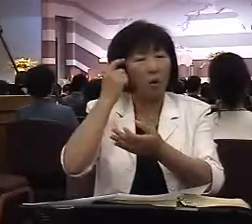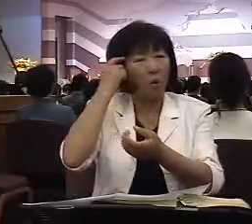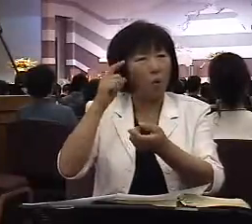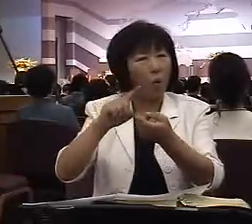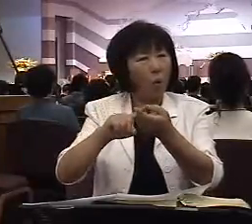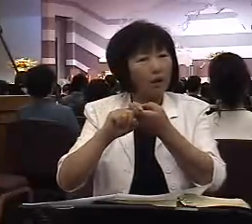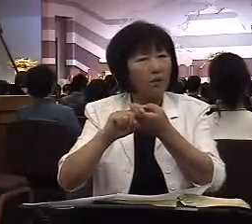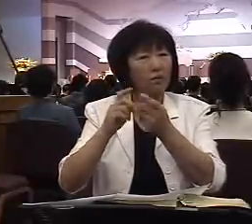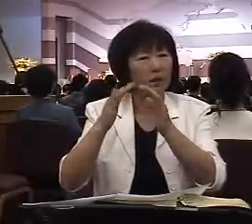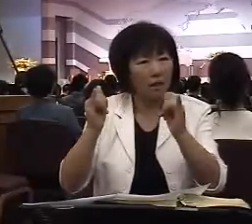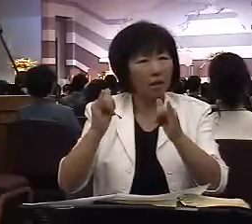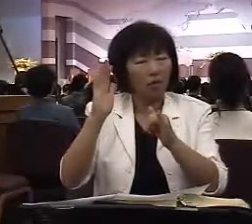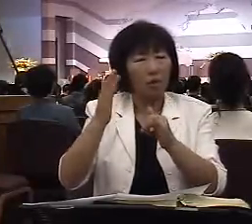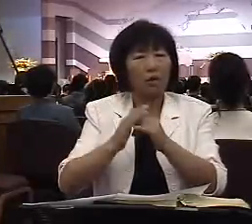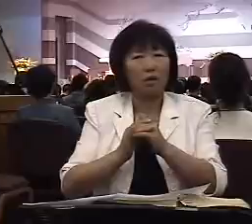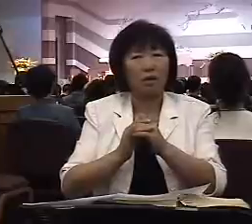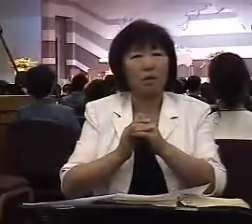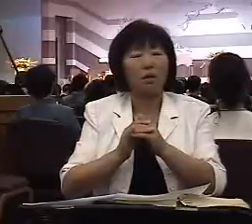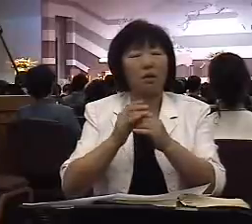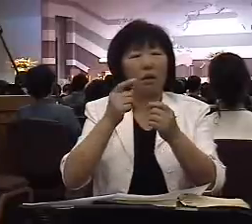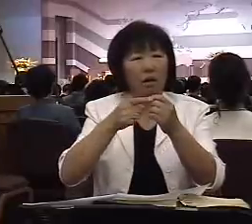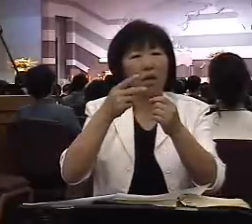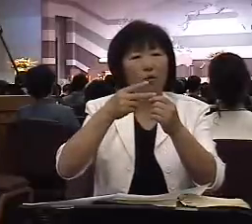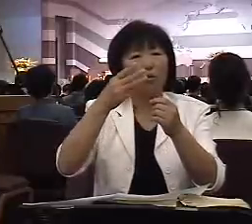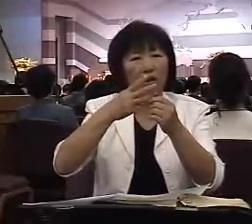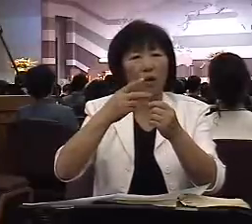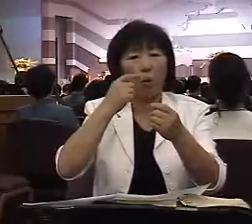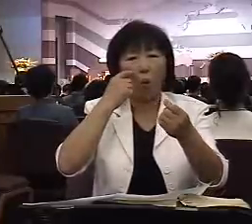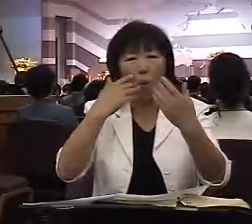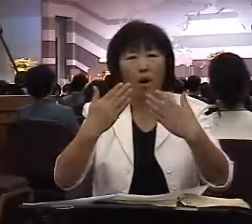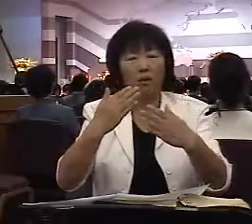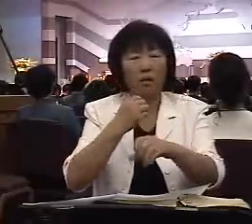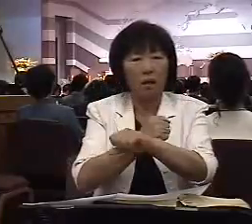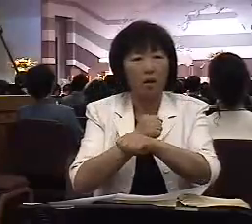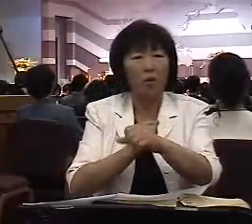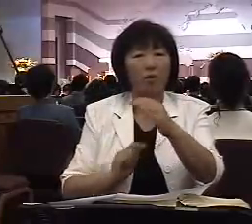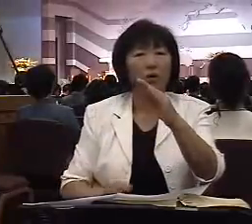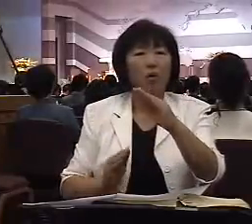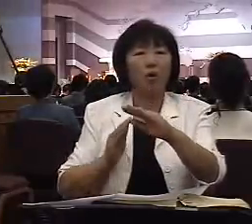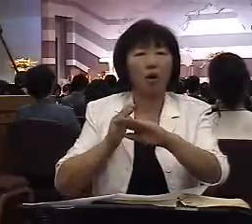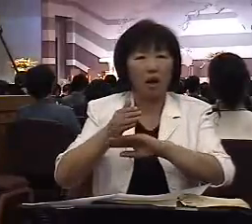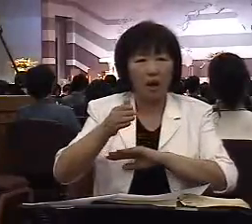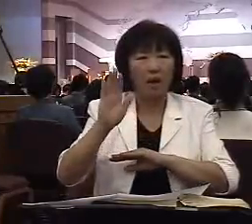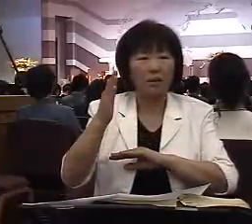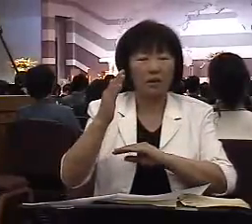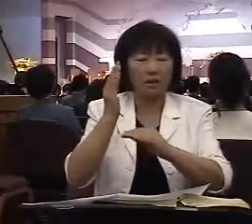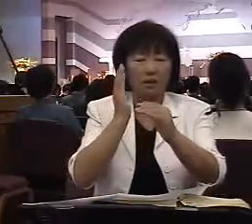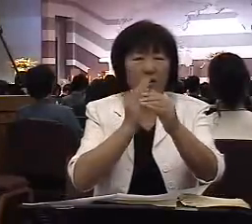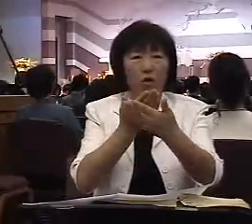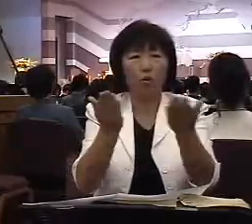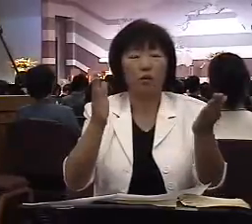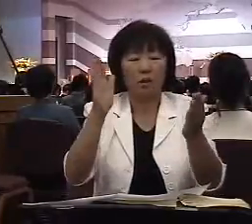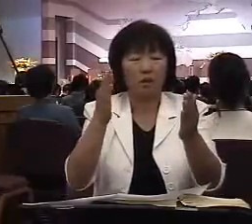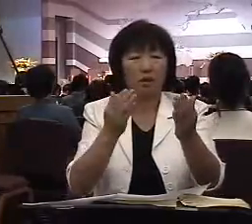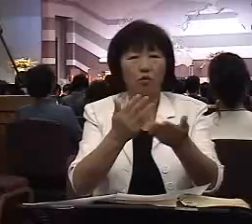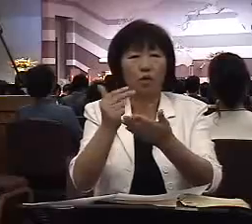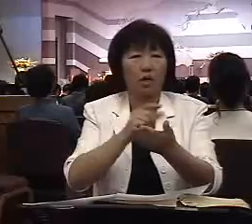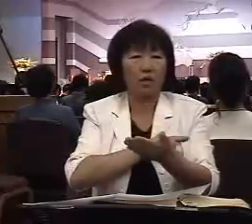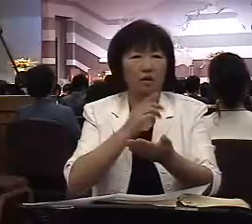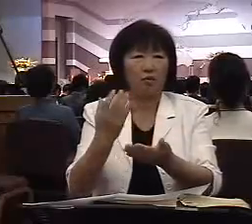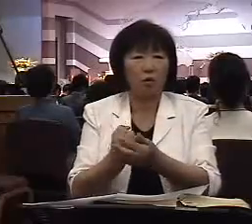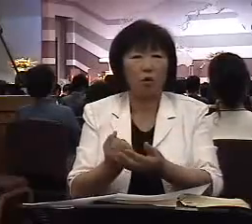관심사가 되시기를 이거 세 가지는 확실하게 하고 넘어가시는 여러분 되시기를 주님의 이름으로